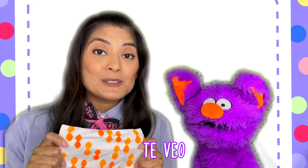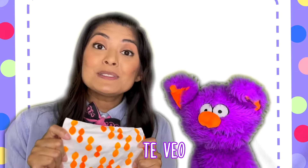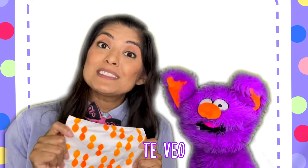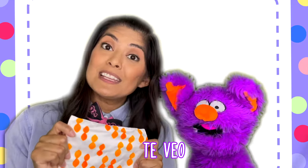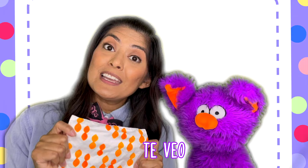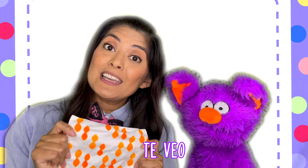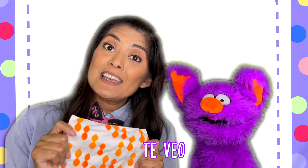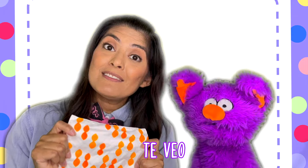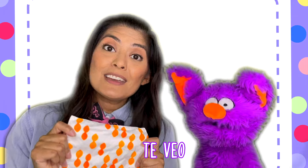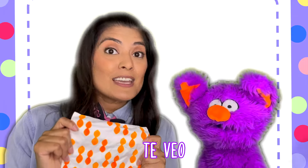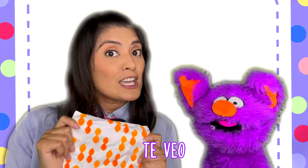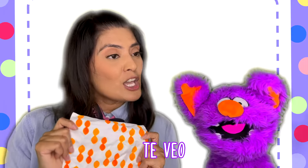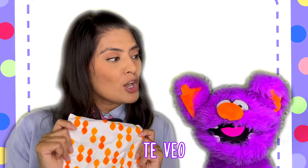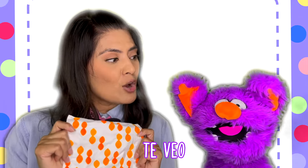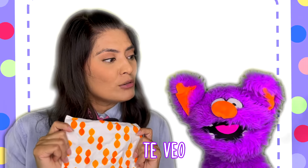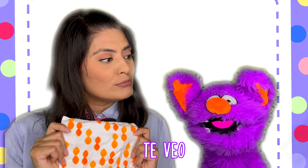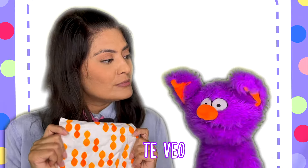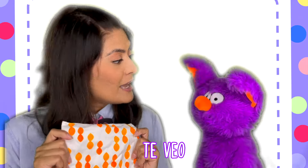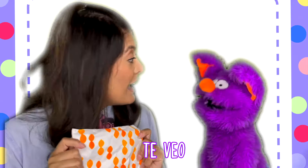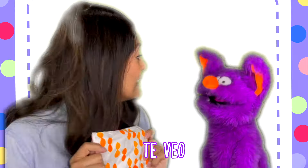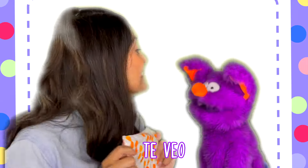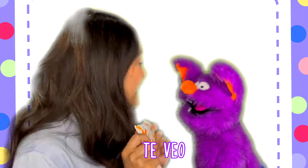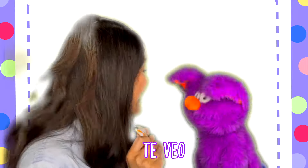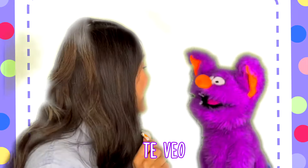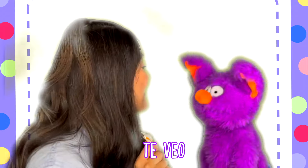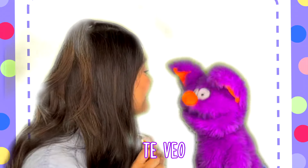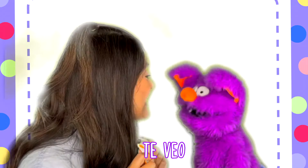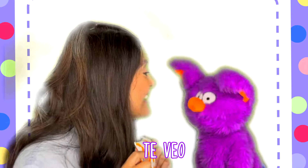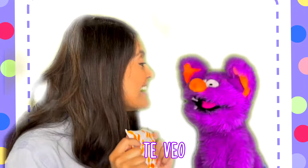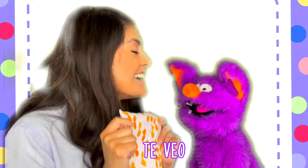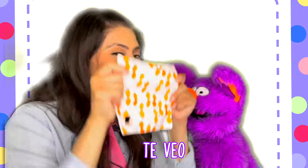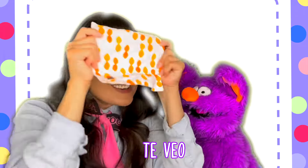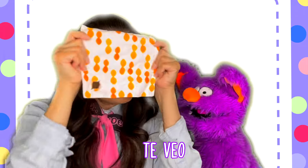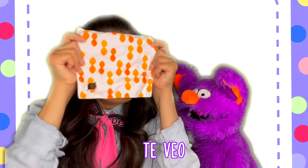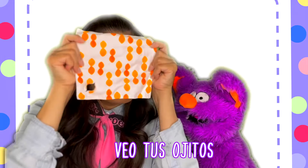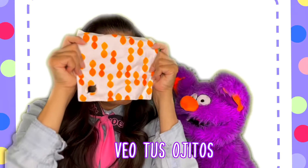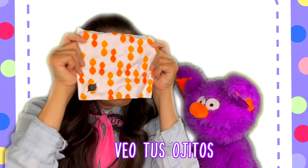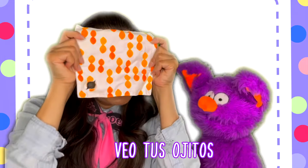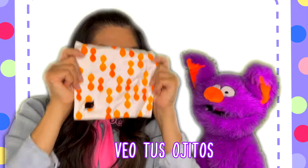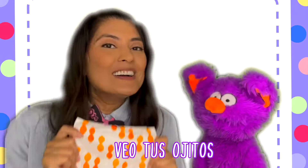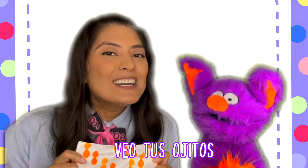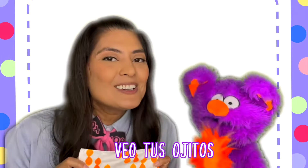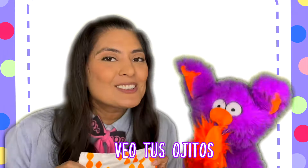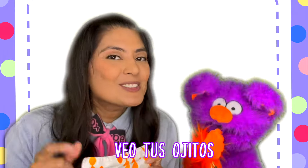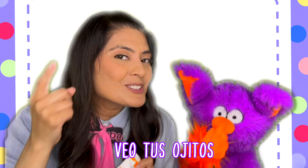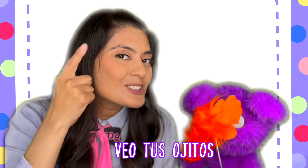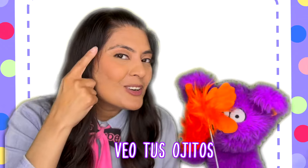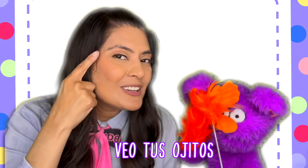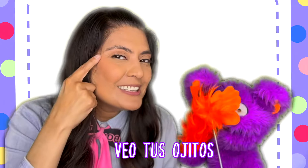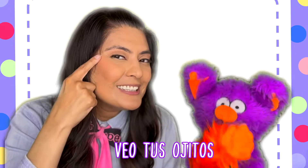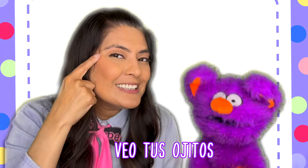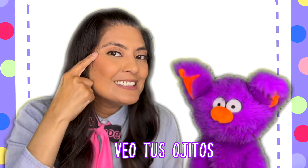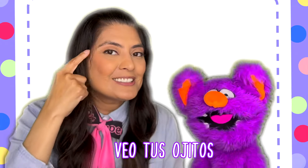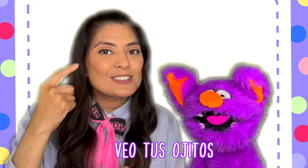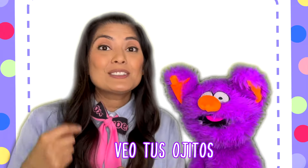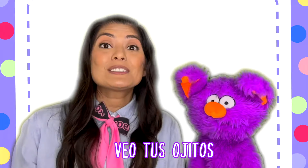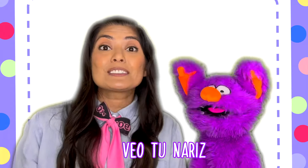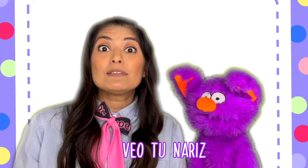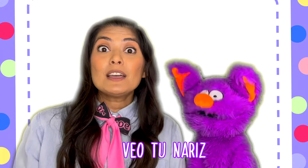peekaboo, te veo. Te veo, veo tus ojitos, veo